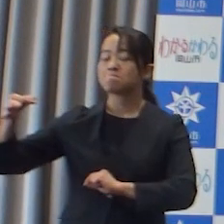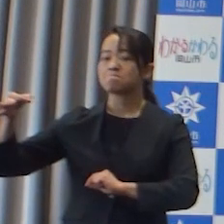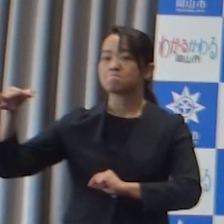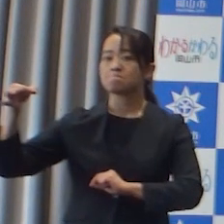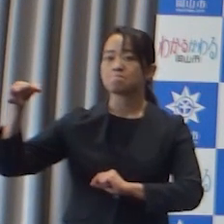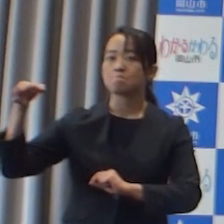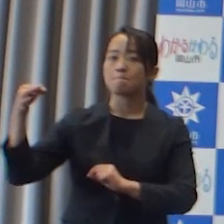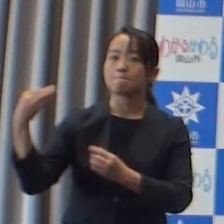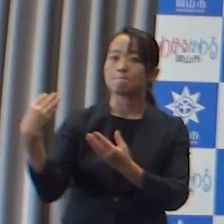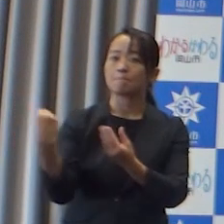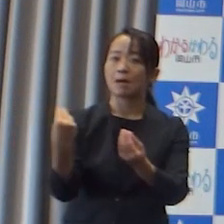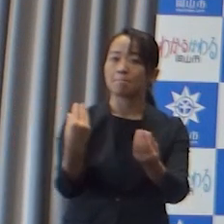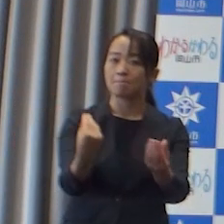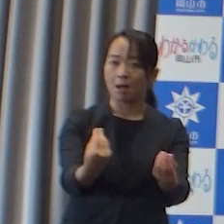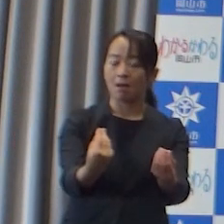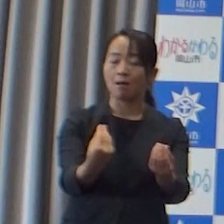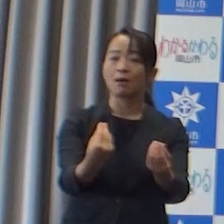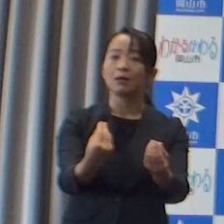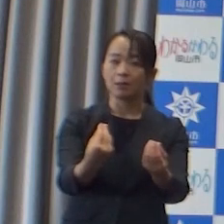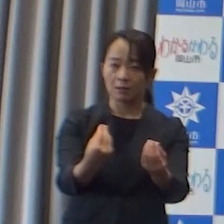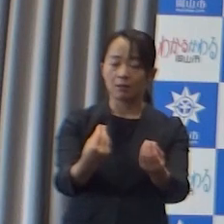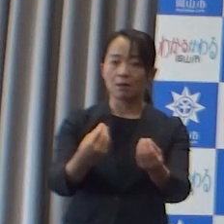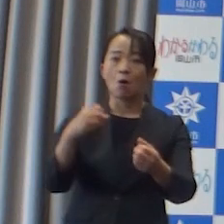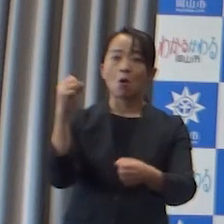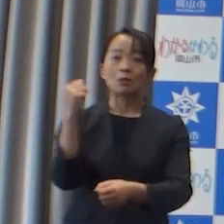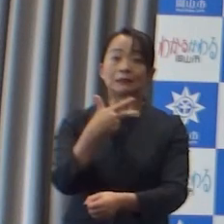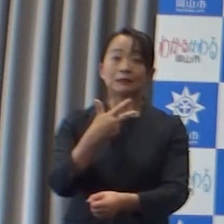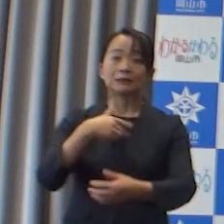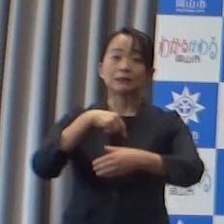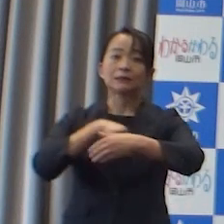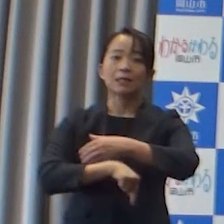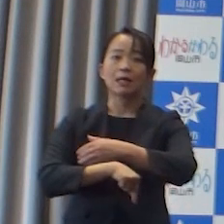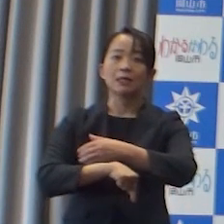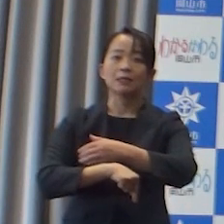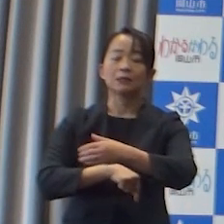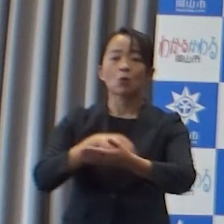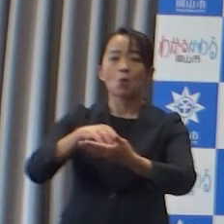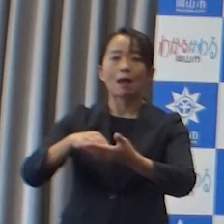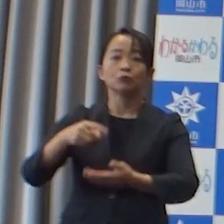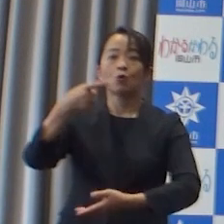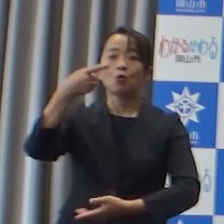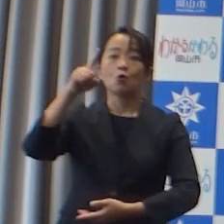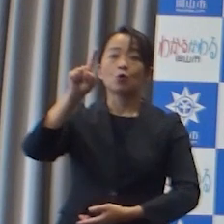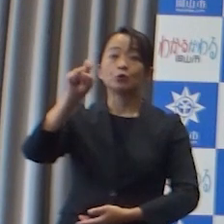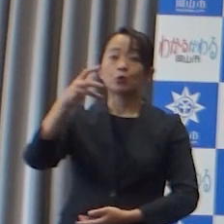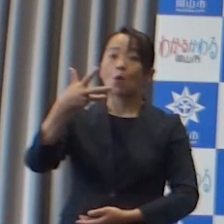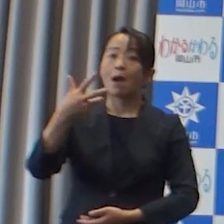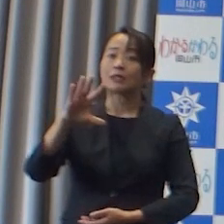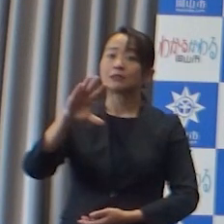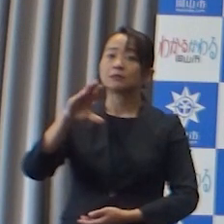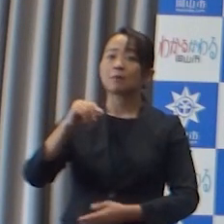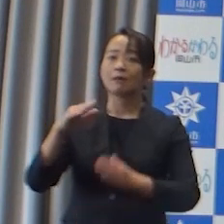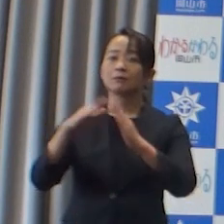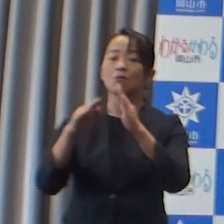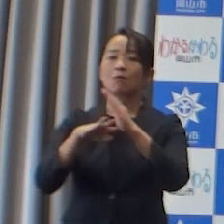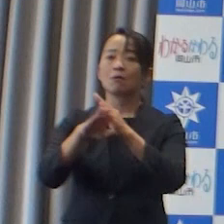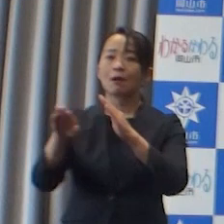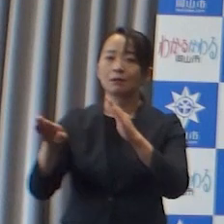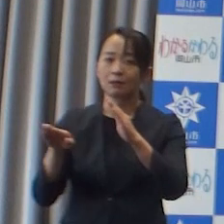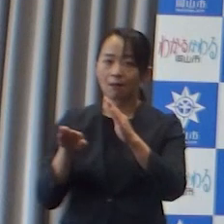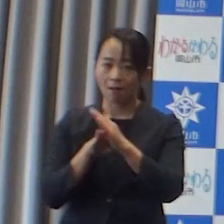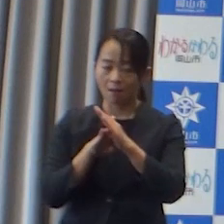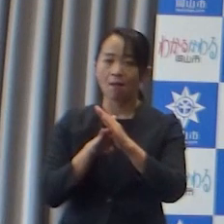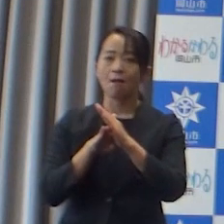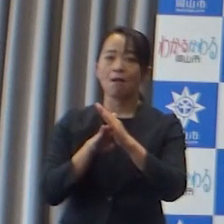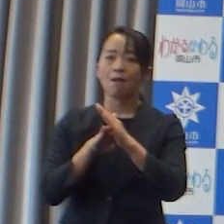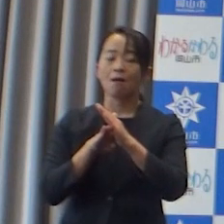として高止まりの状態にあり、市内の約18万世帯の家庭